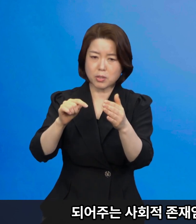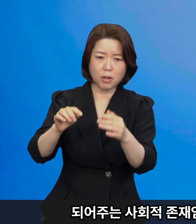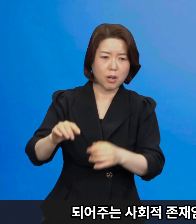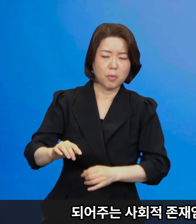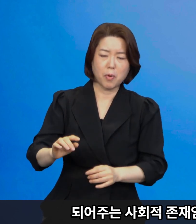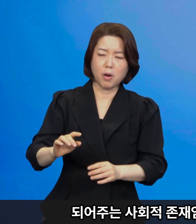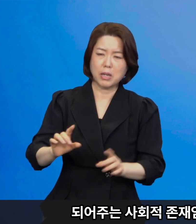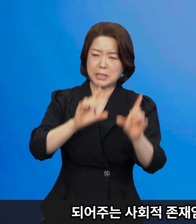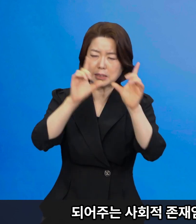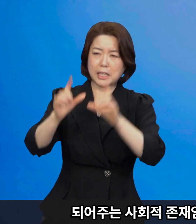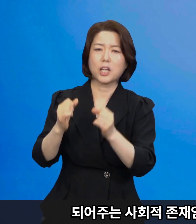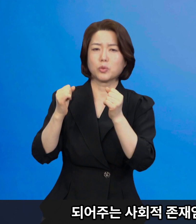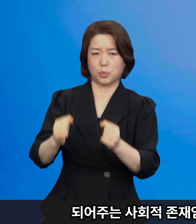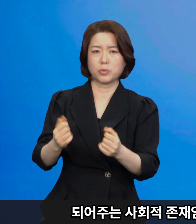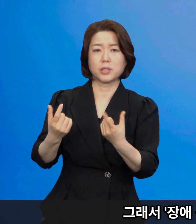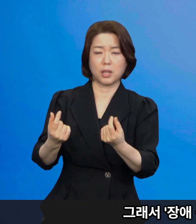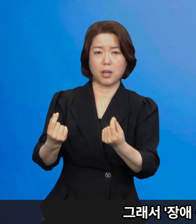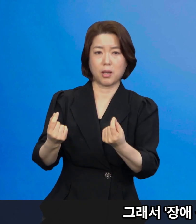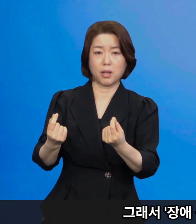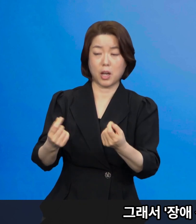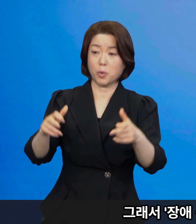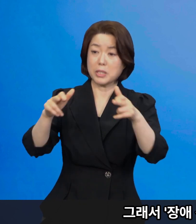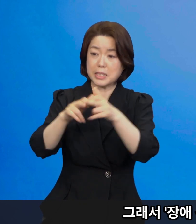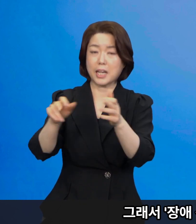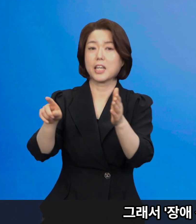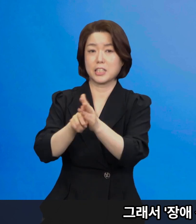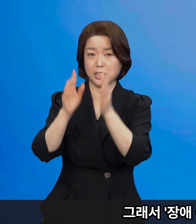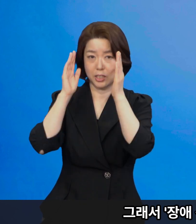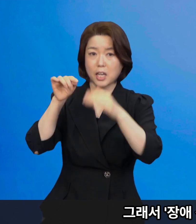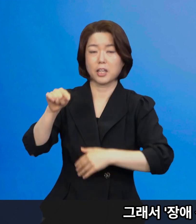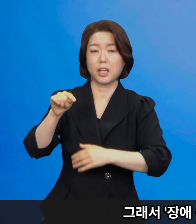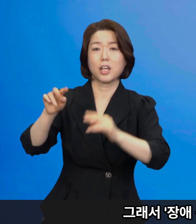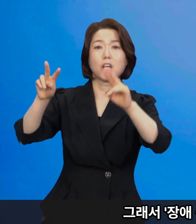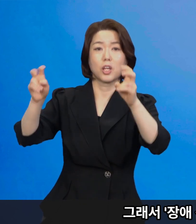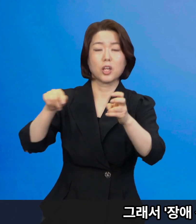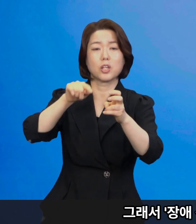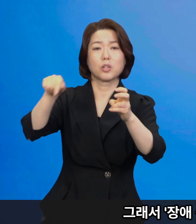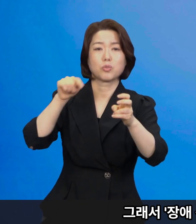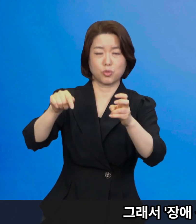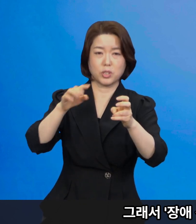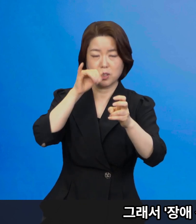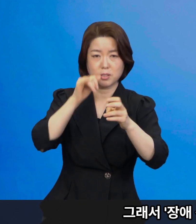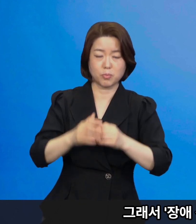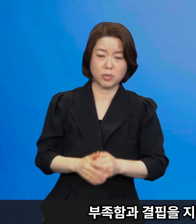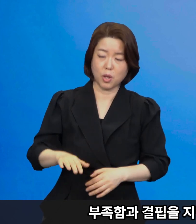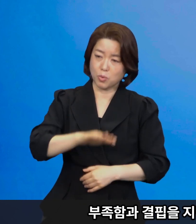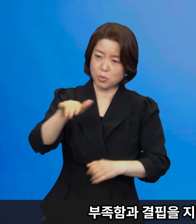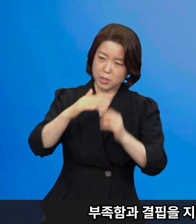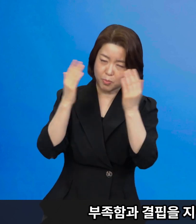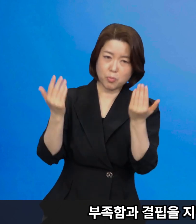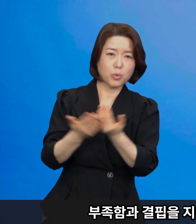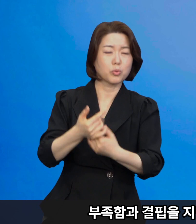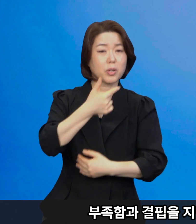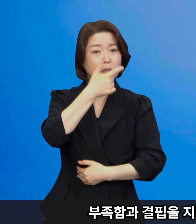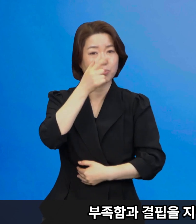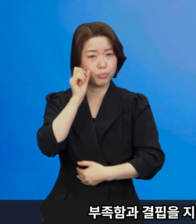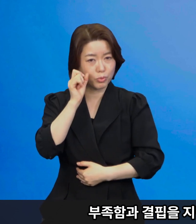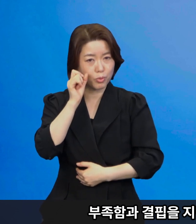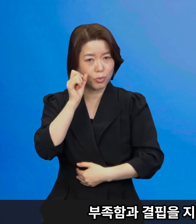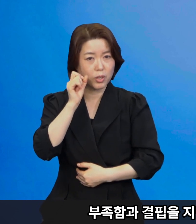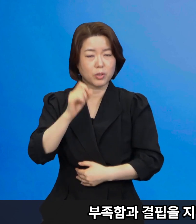장애 신학은 강조합니다. 그래서 장애 신학은 우리 모두가